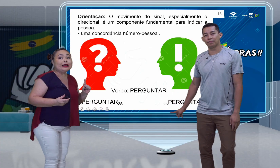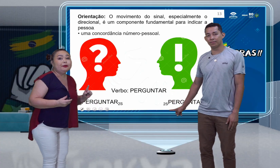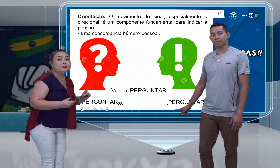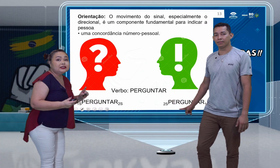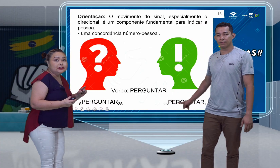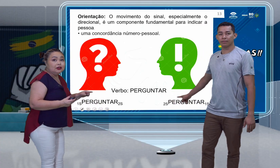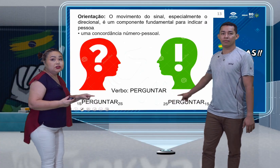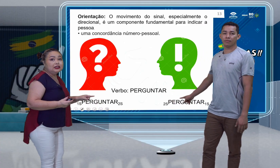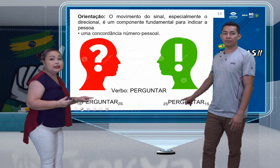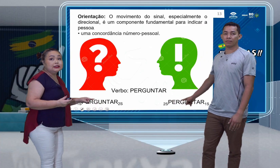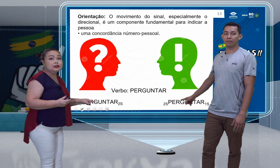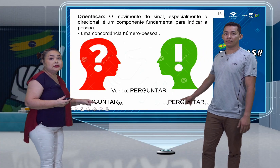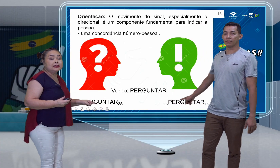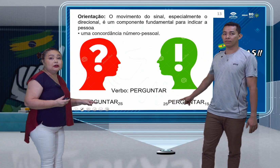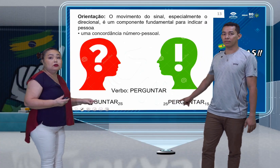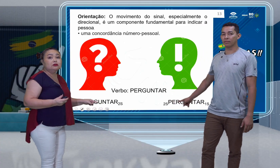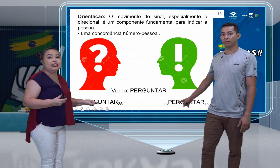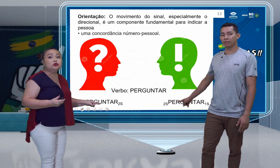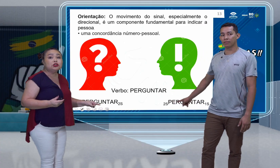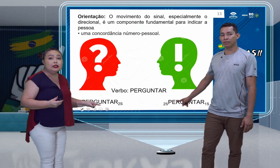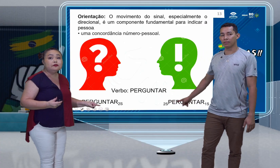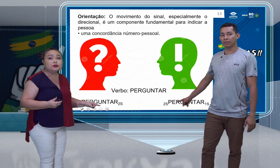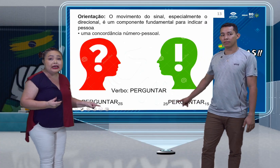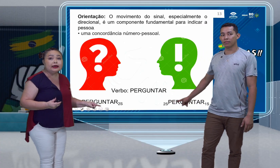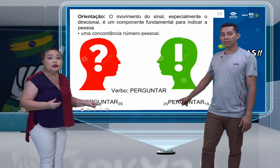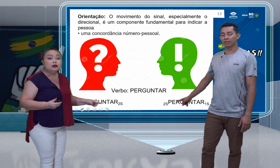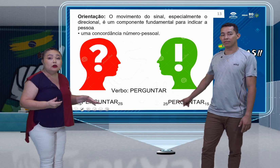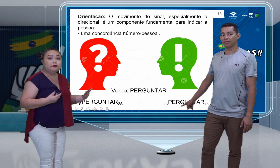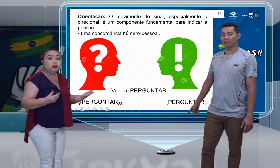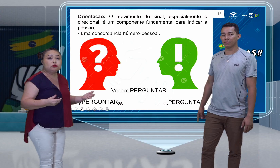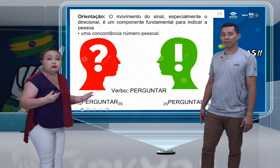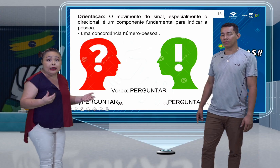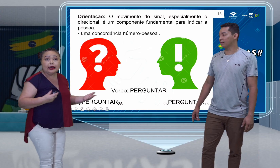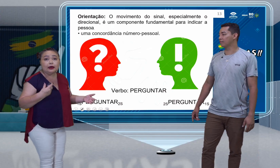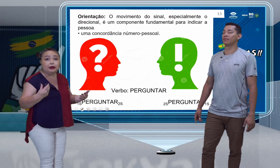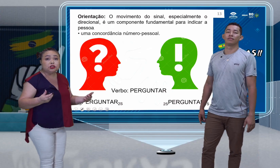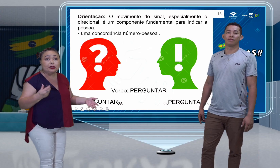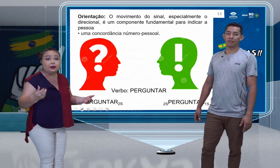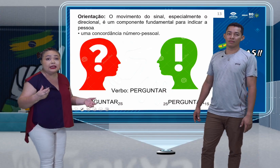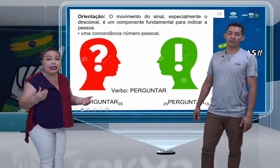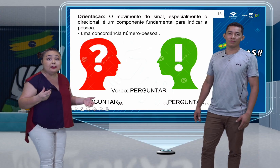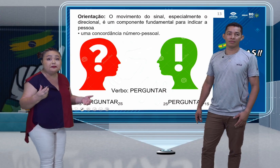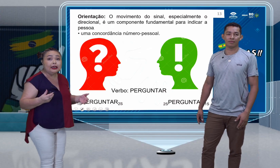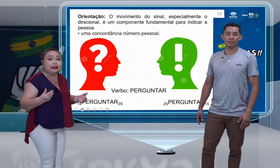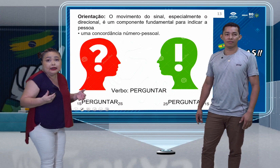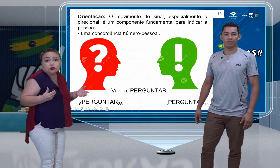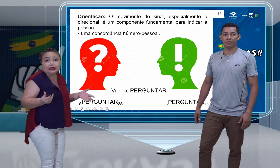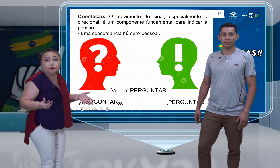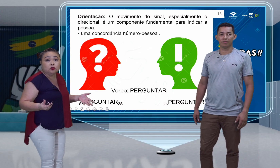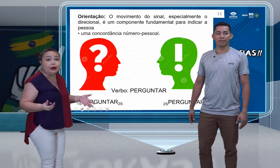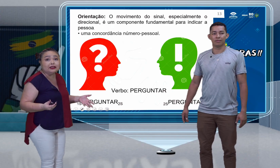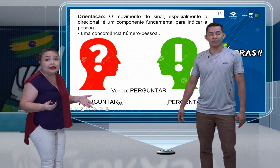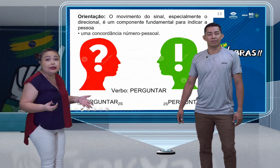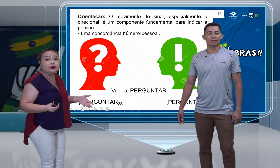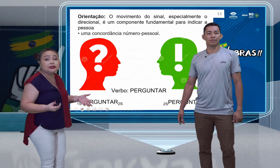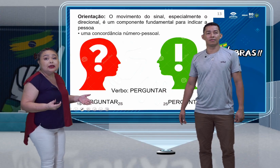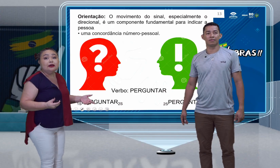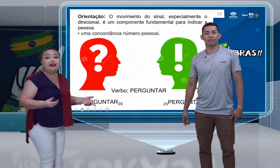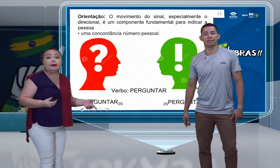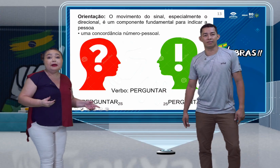para vocês que eu acho interessante isso aqui quando está nos livros, tá? Quando for estudar, baixar em PDF e aí querer estudar um pouco mais da Libras, vai